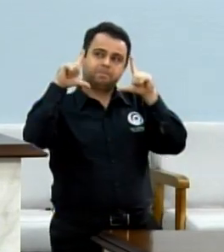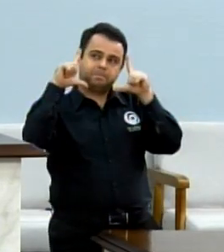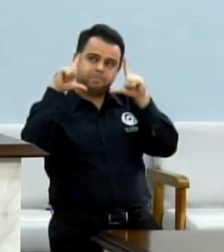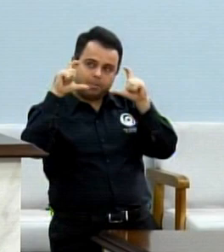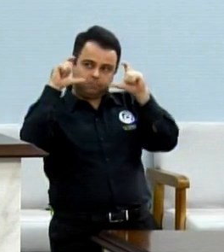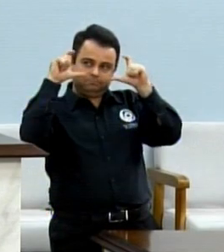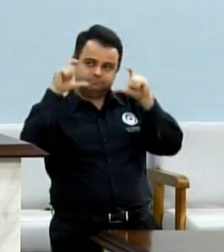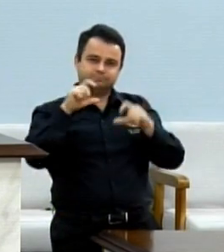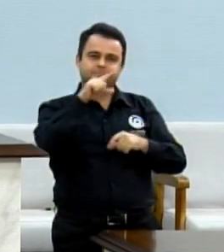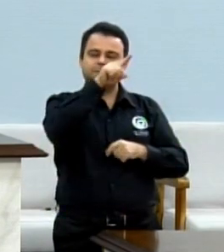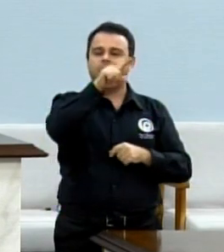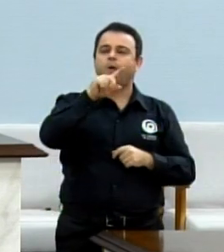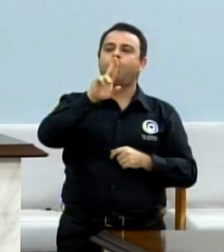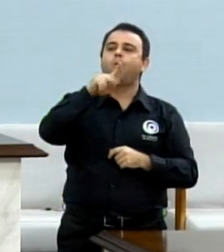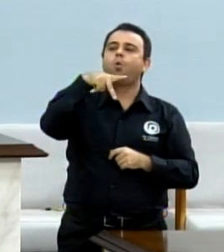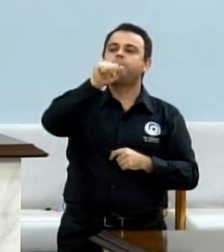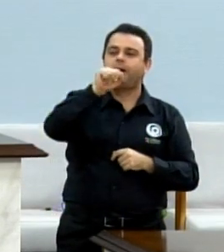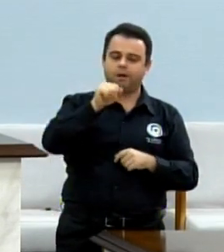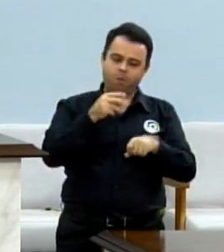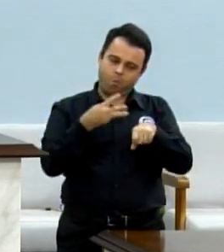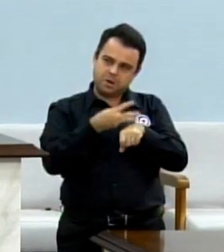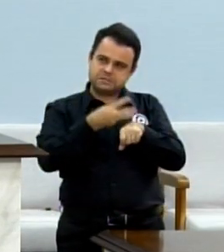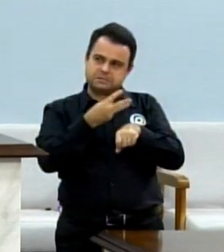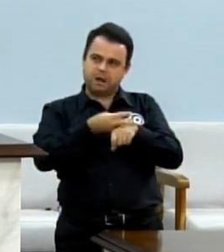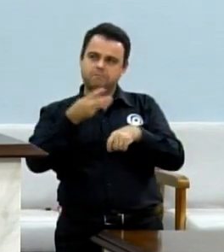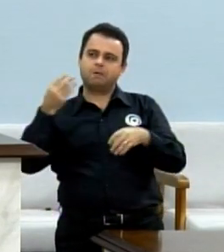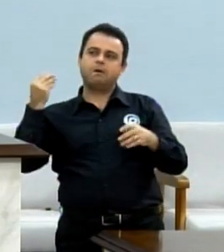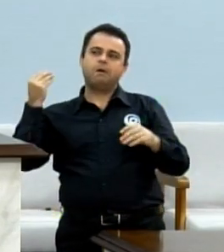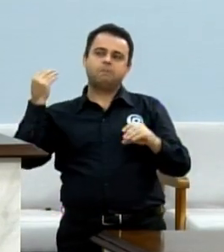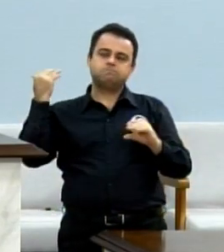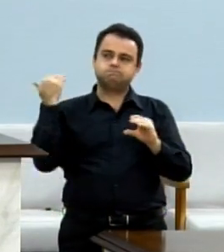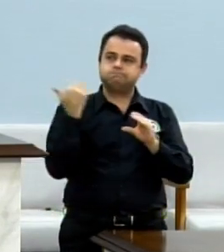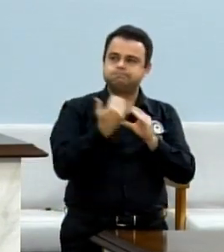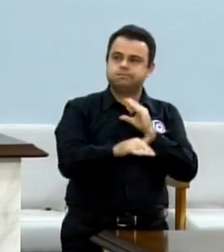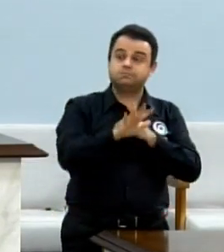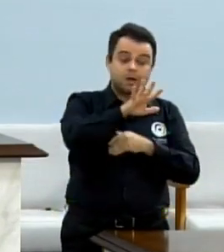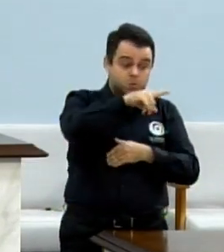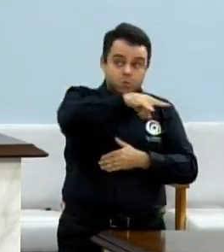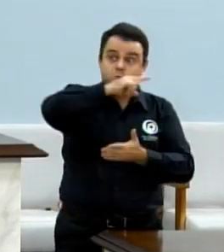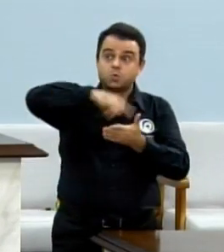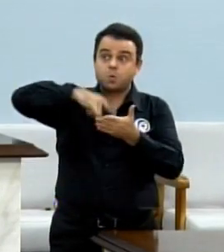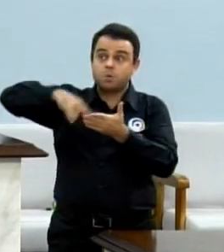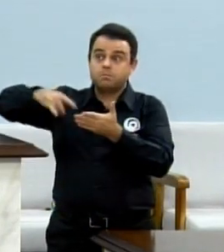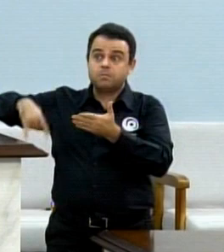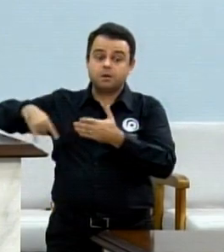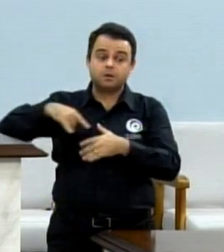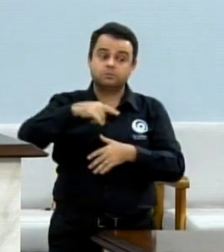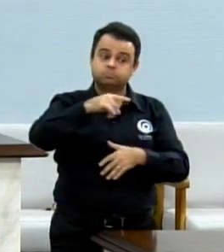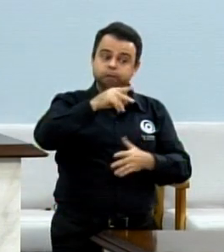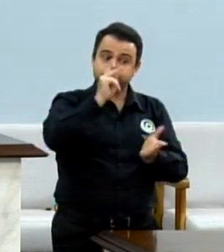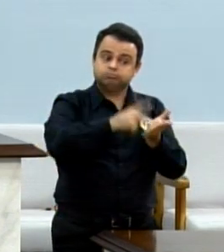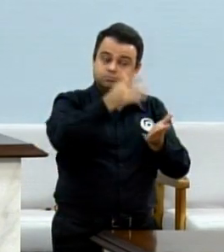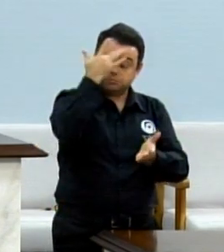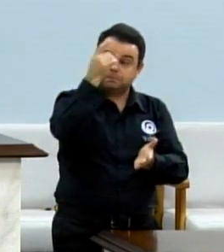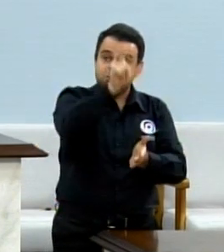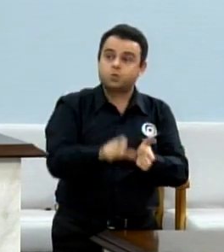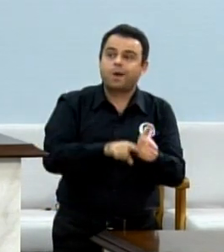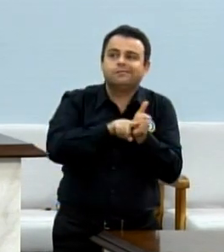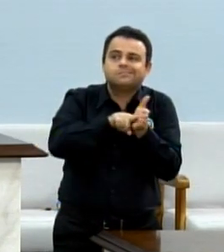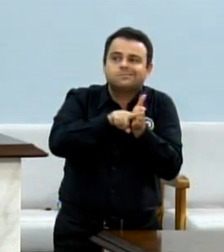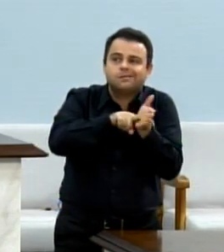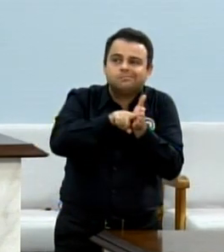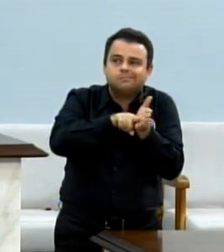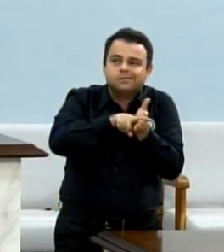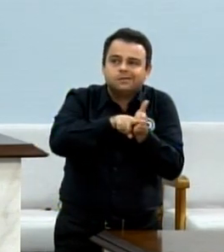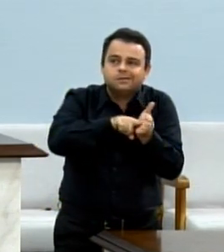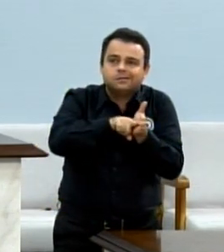saúde, jogou num grupo de WhatsApp, e aquela foto era um documento, era um exame de uma pessoa da comunidade, e que esse exame, essa pessoa